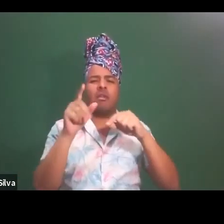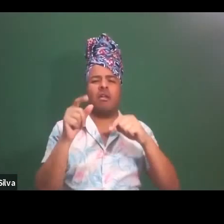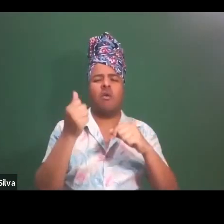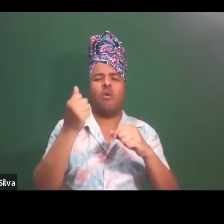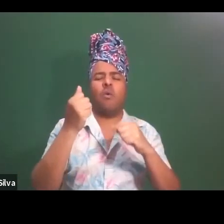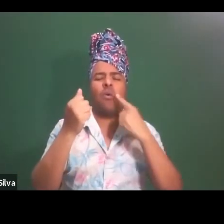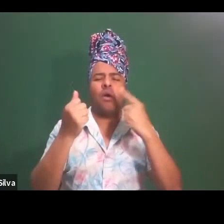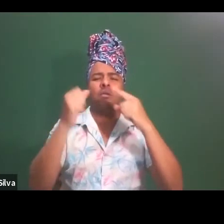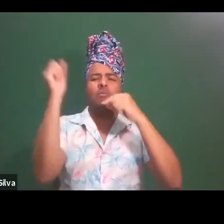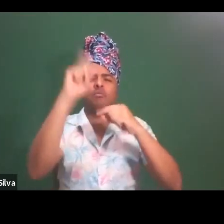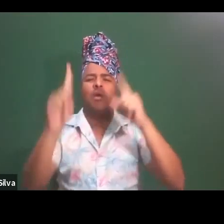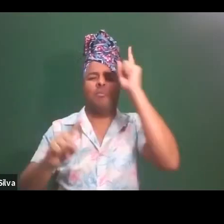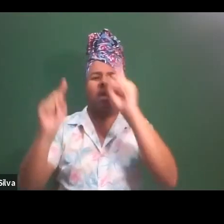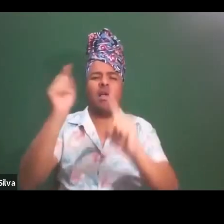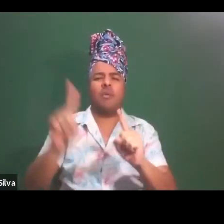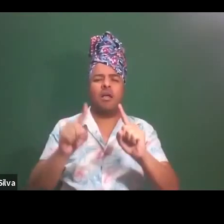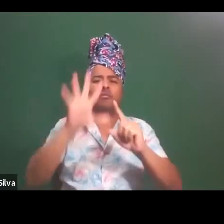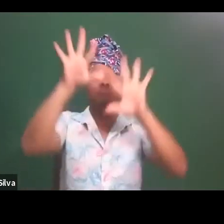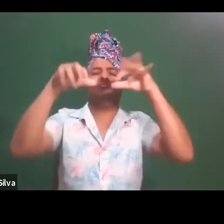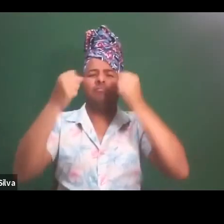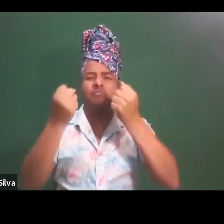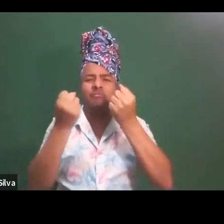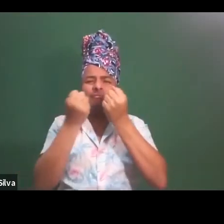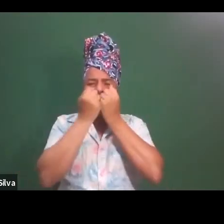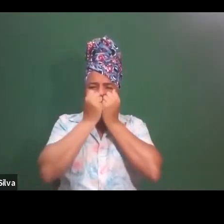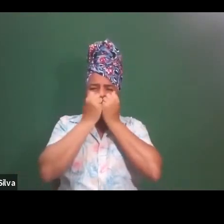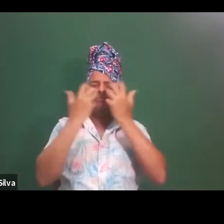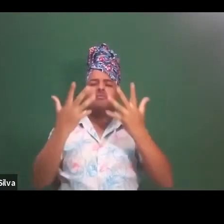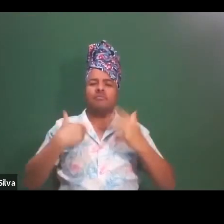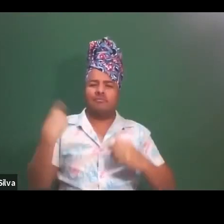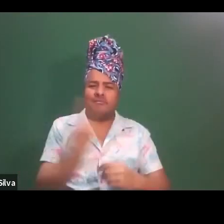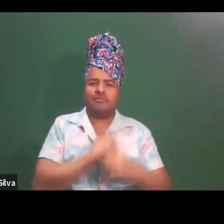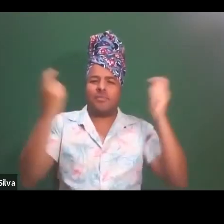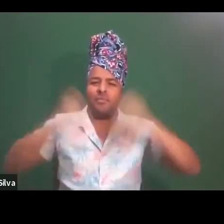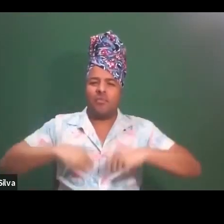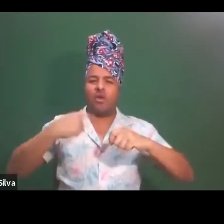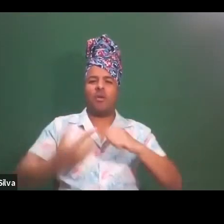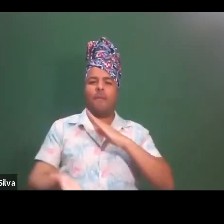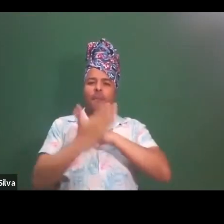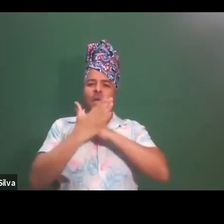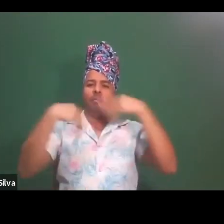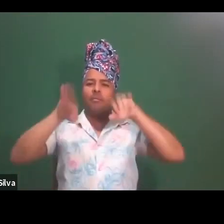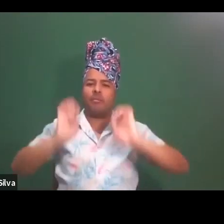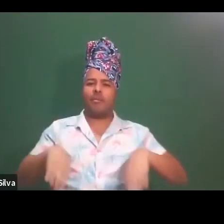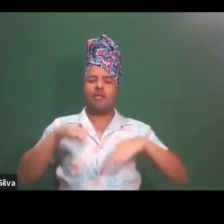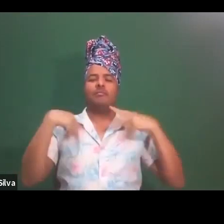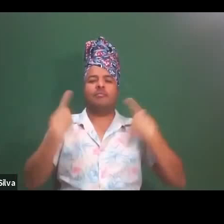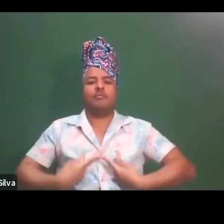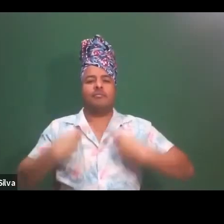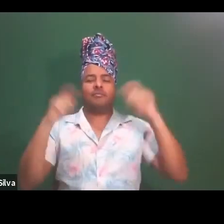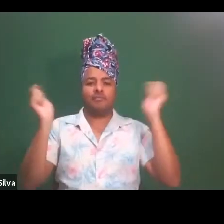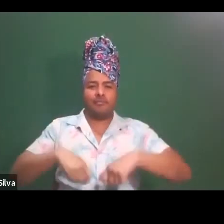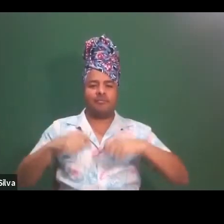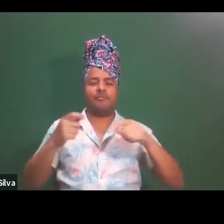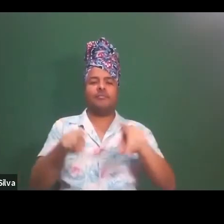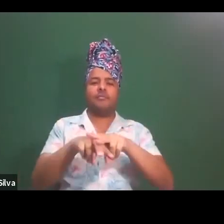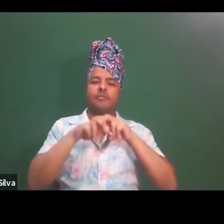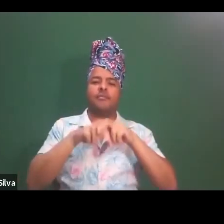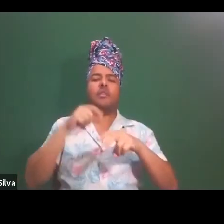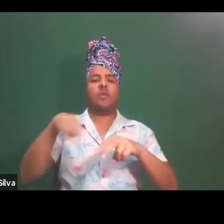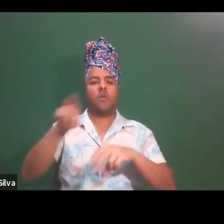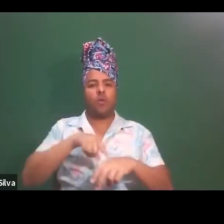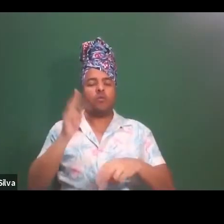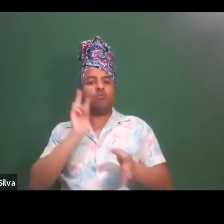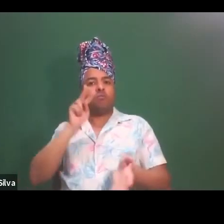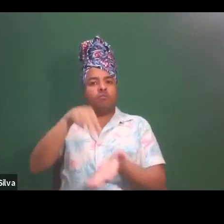primoroso, que é os princípios ativos do bem-estar da humanidade. E é uma